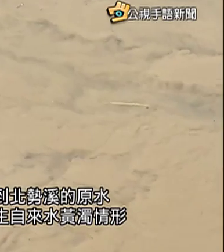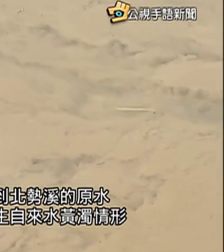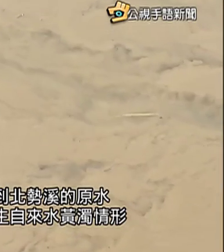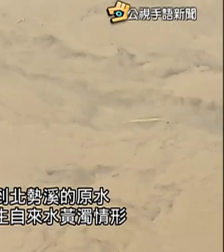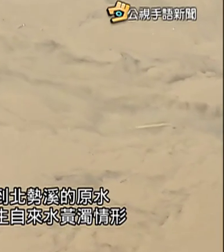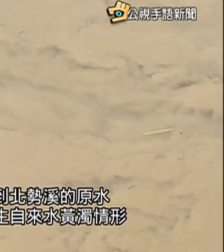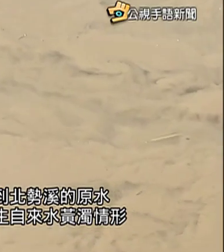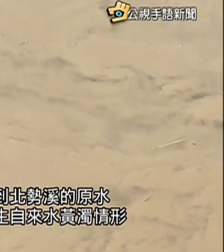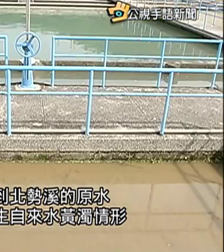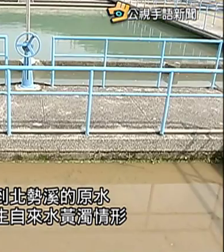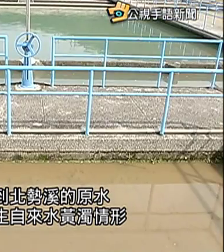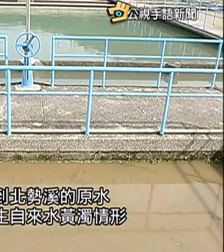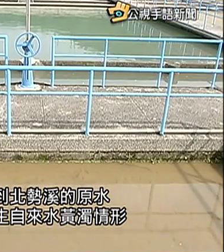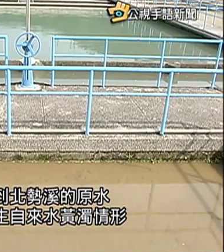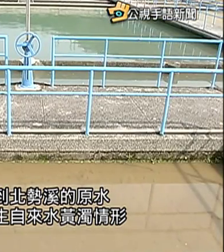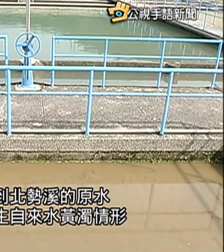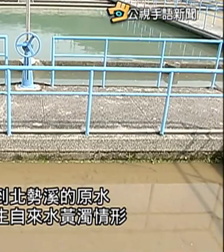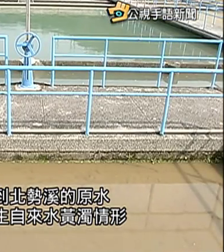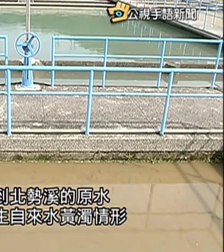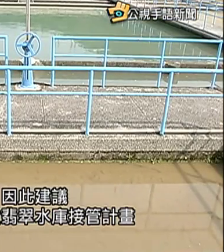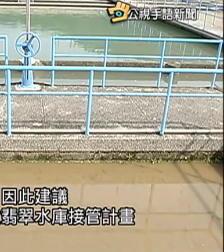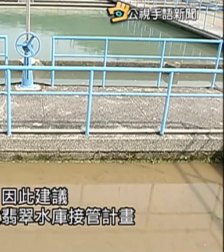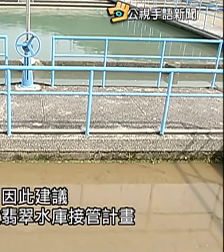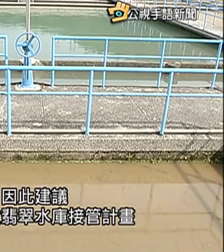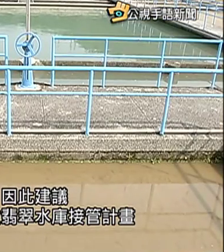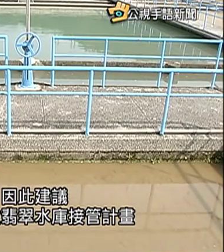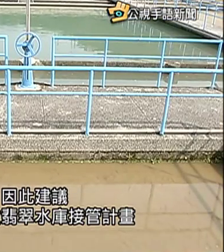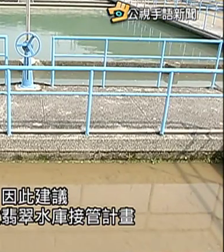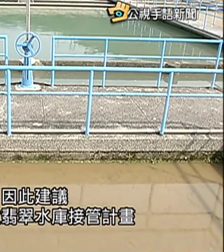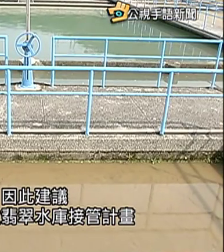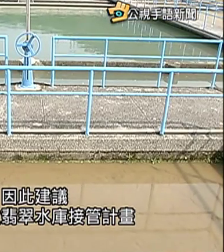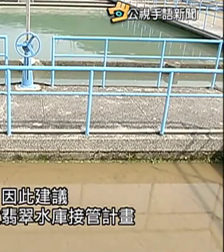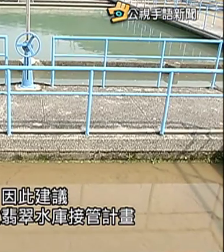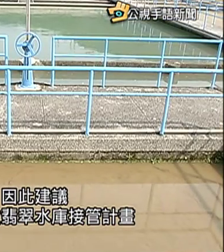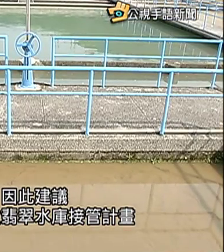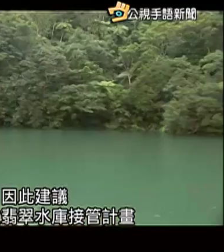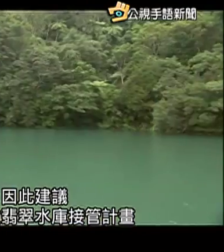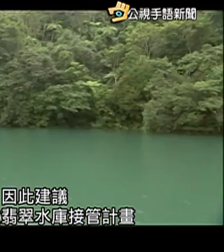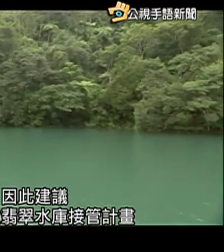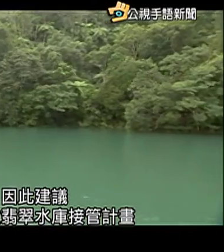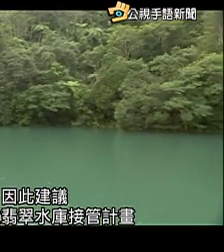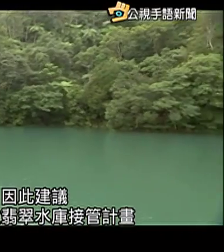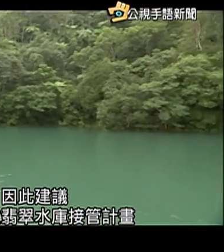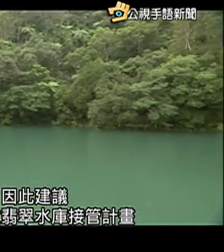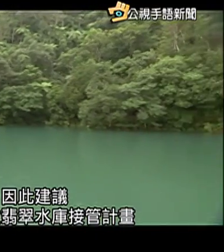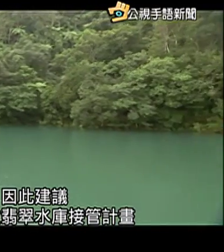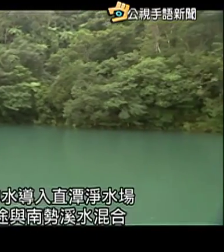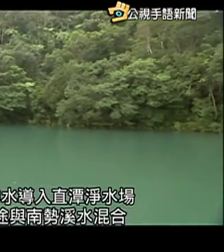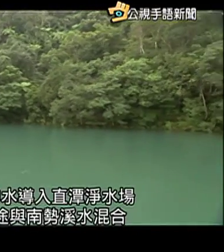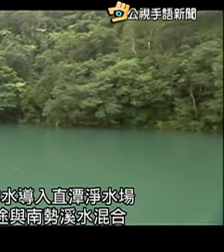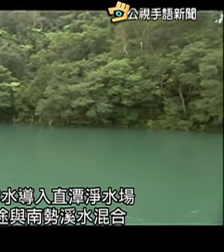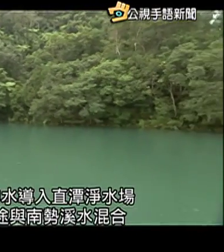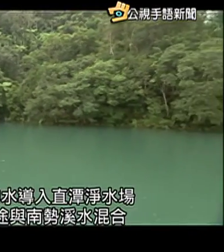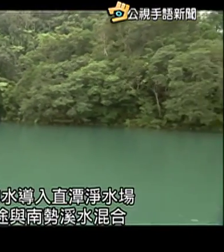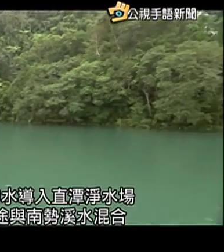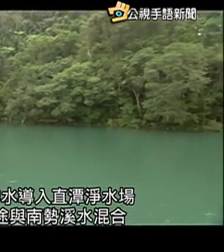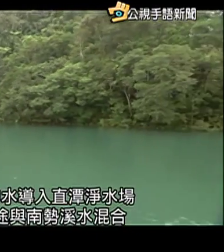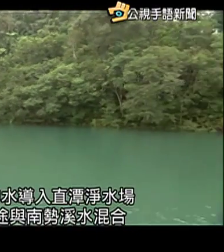发生自来水黄浊的情形。因此建议应该重启翡翠水库接管计划，将水库的水导入直潭净水厂，